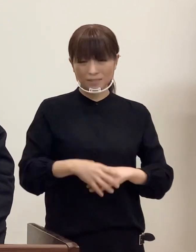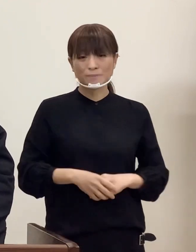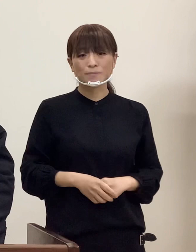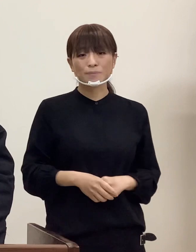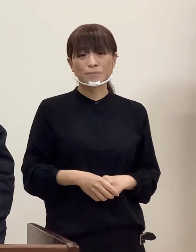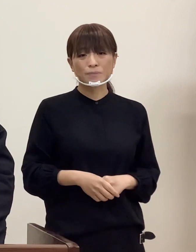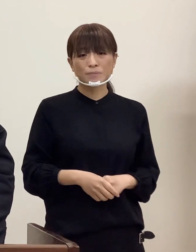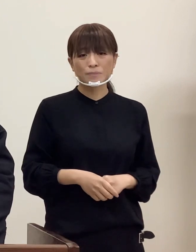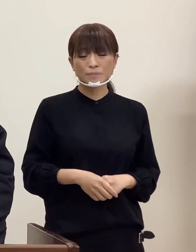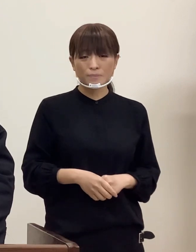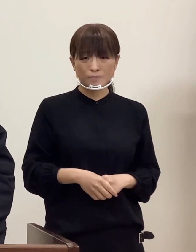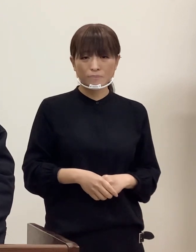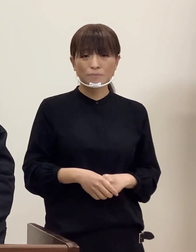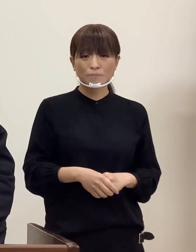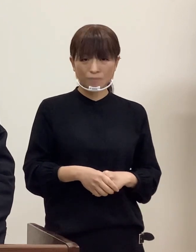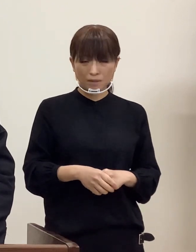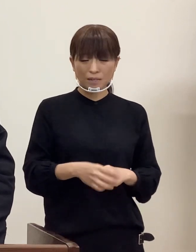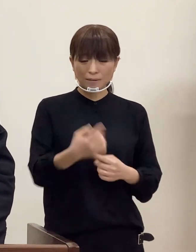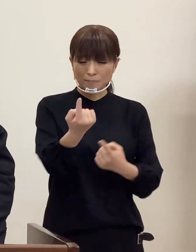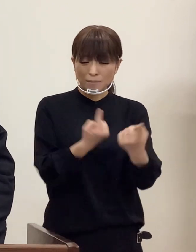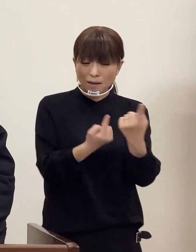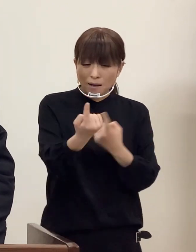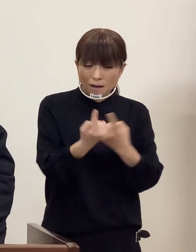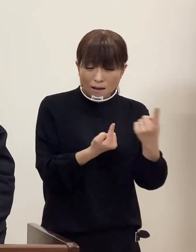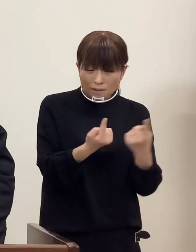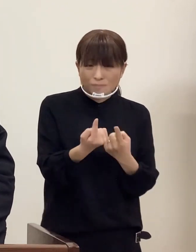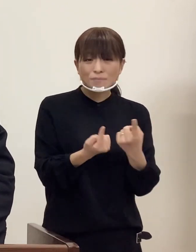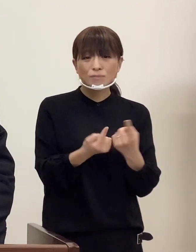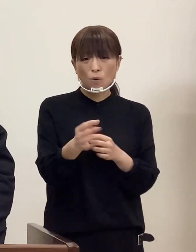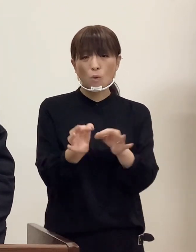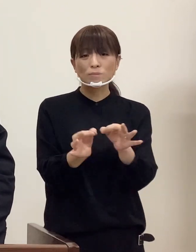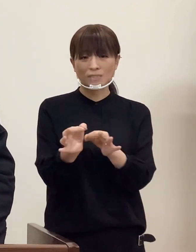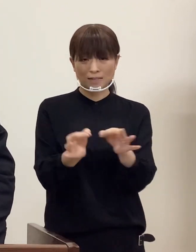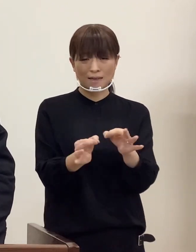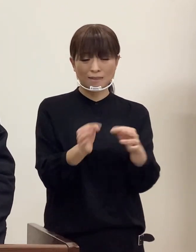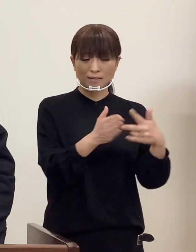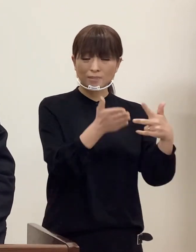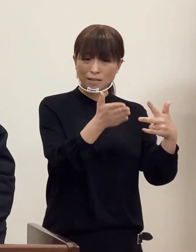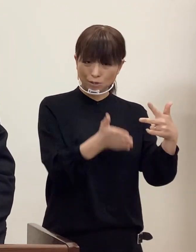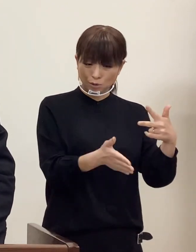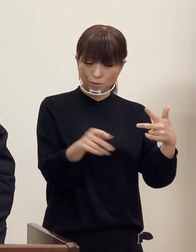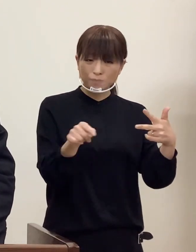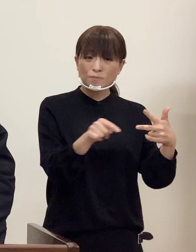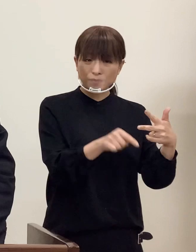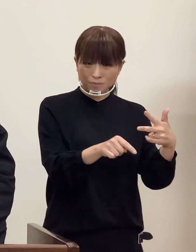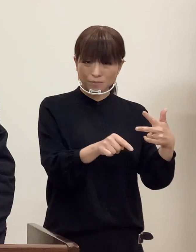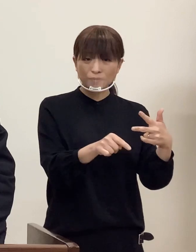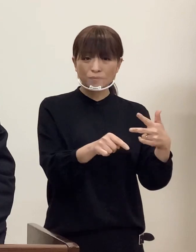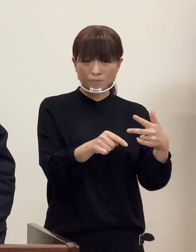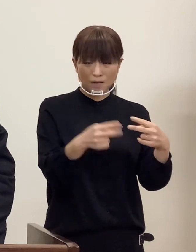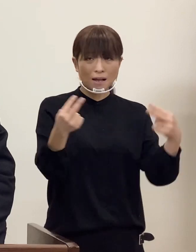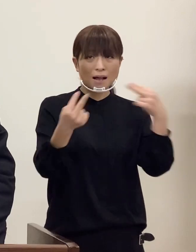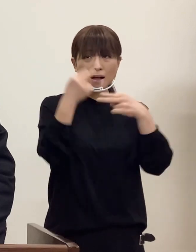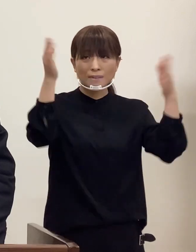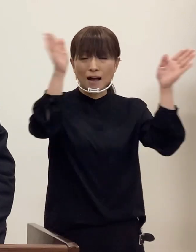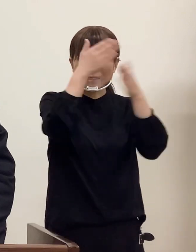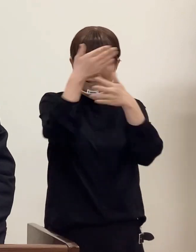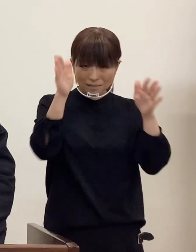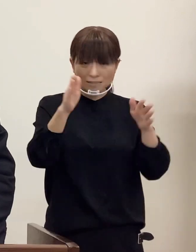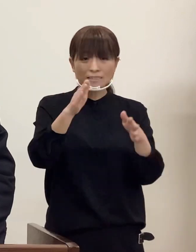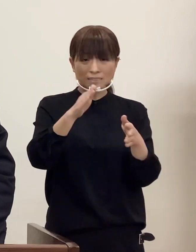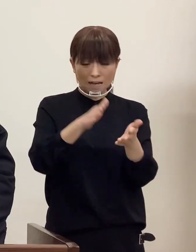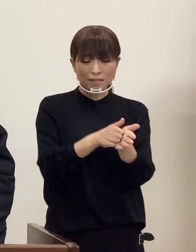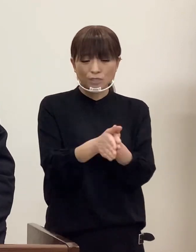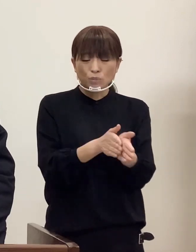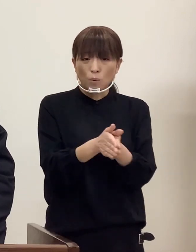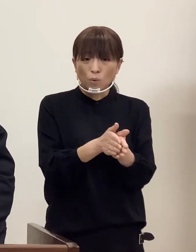ます。不特定多数の人の出入りが多いお店や施設におかれましても、換気とともに消毒の徹